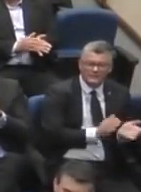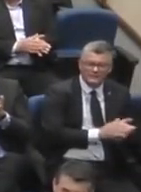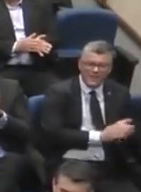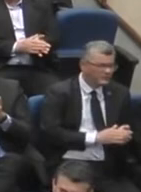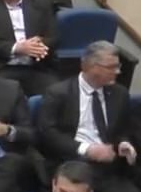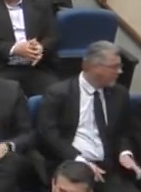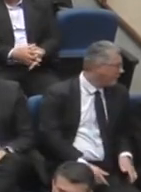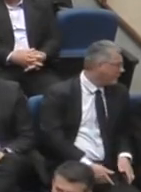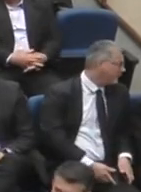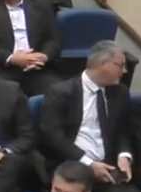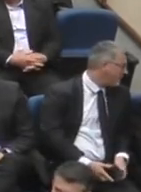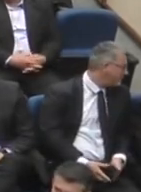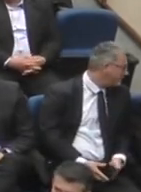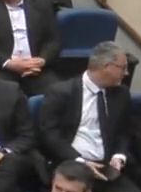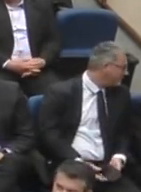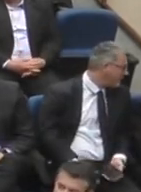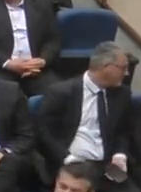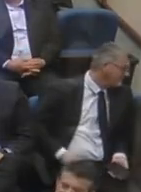Parabéns, Mux Energia.